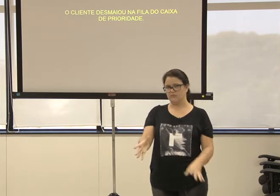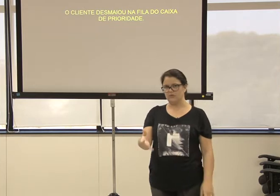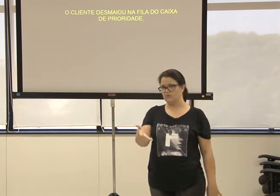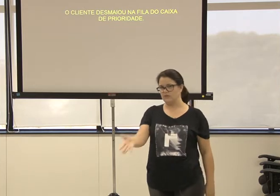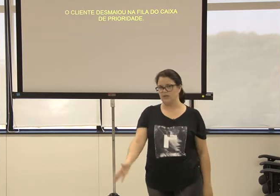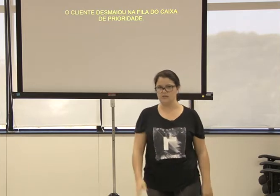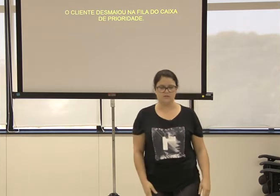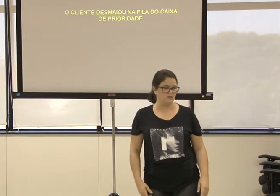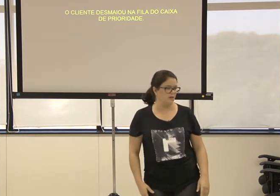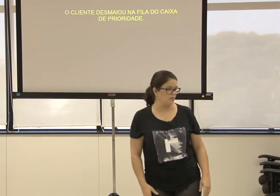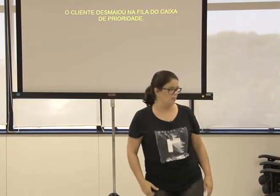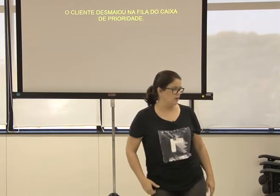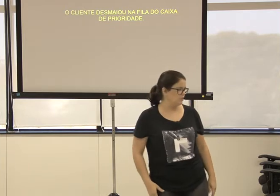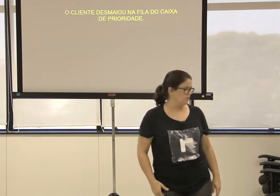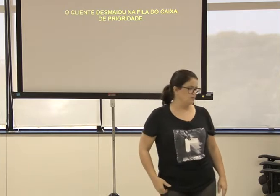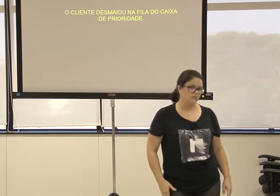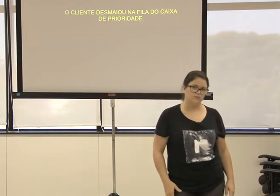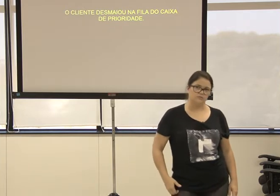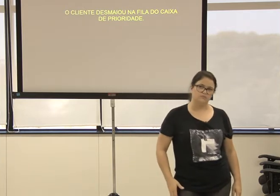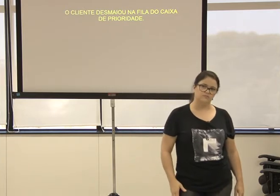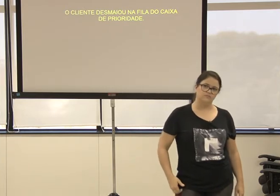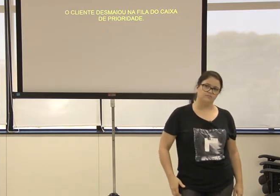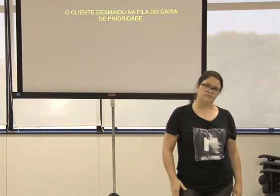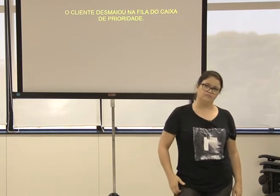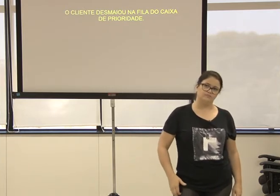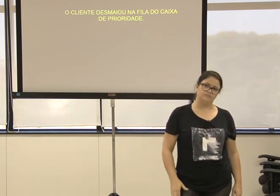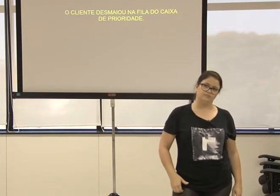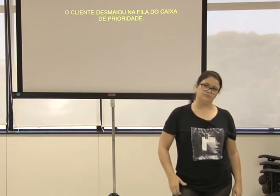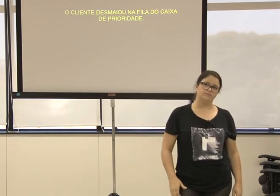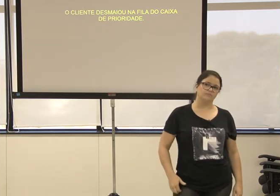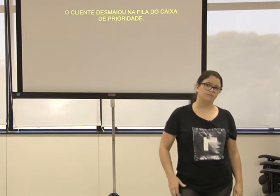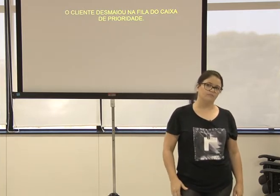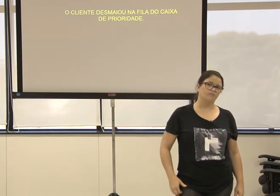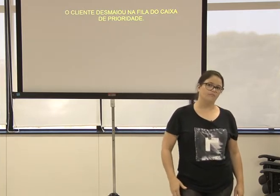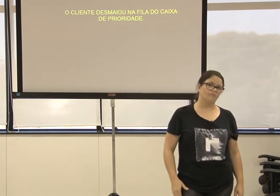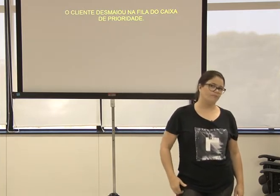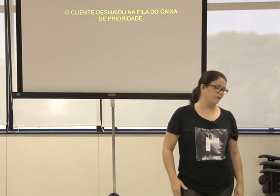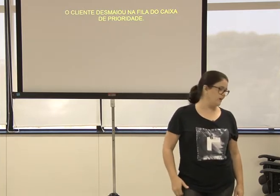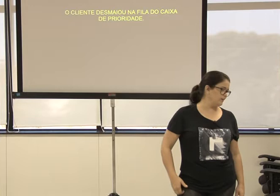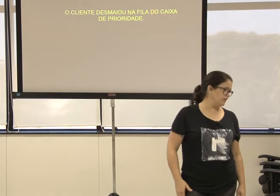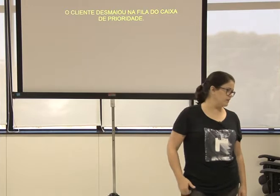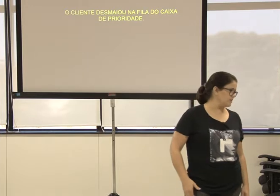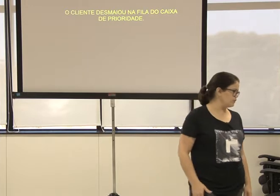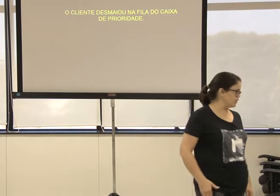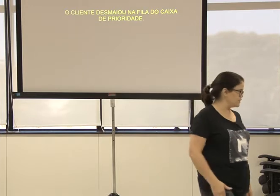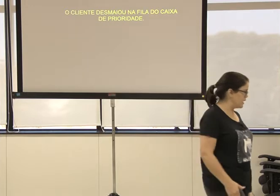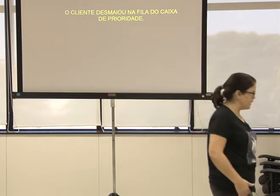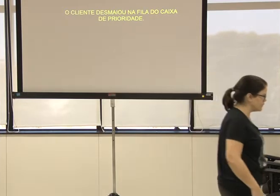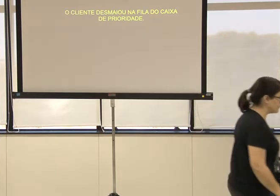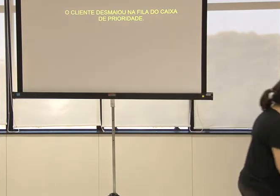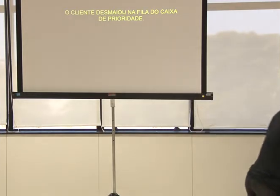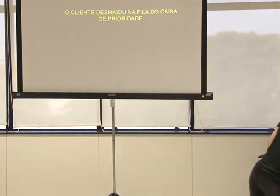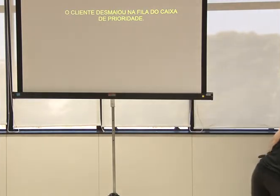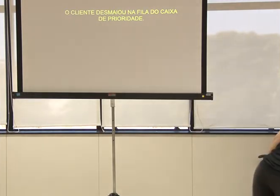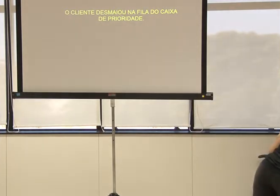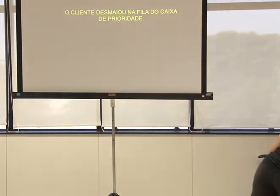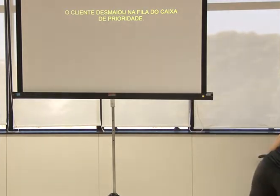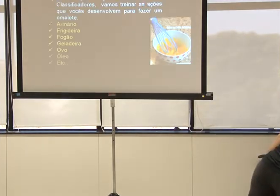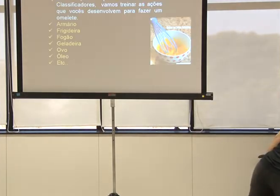não consegue, você tem que ir no banco. Mas assim, senha tem que ser junto com o gerente. Ele tem que desautorizar.